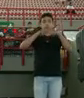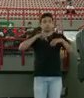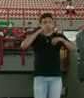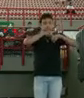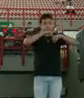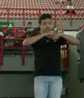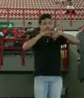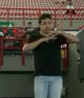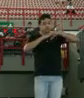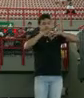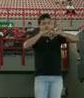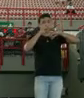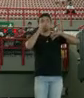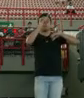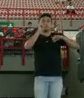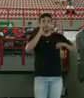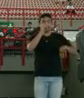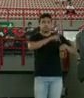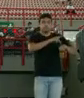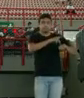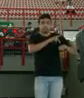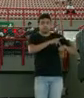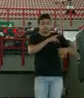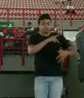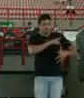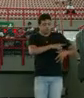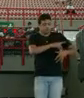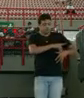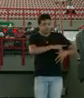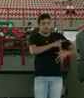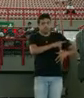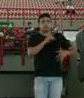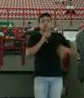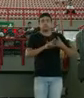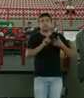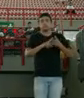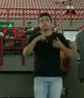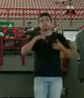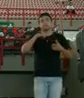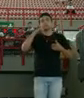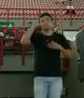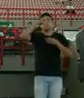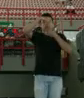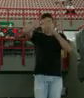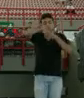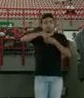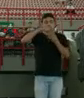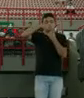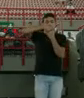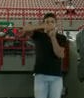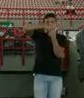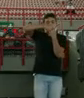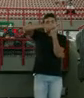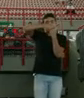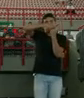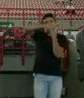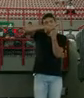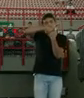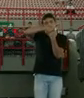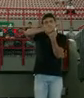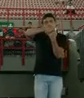cima. Se não der pedra nos rins, o ácido úrico começa a se depositar nas articulações.